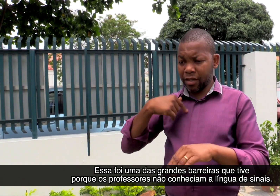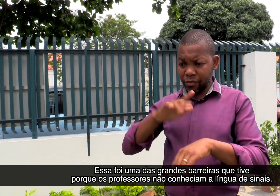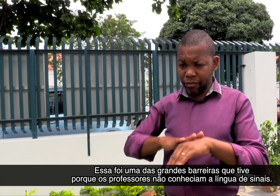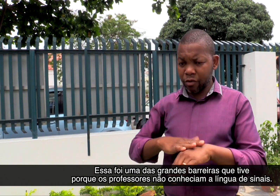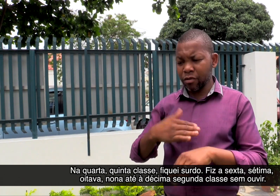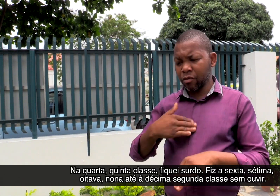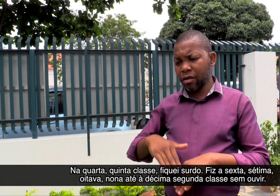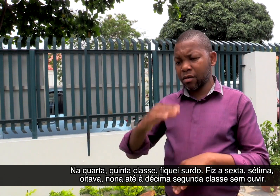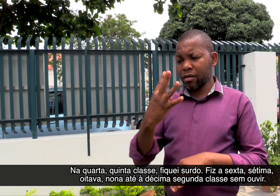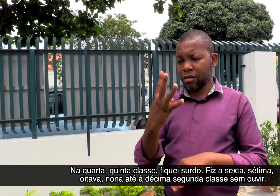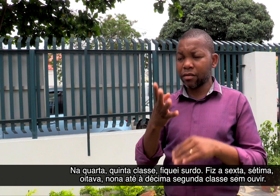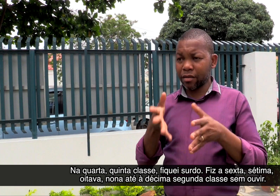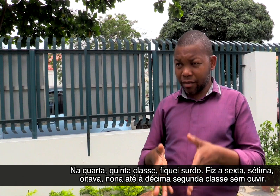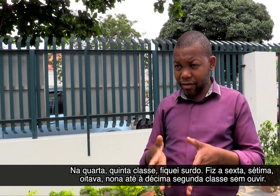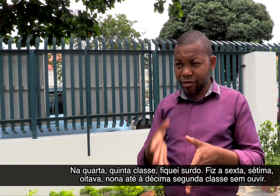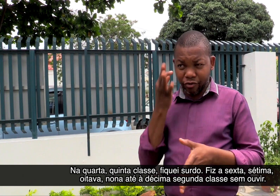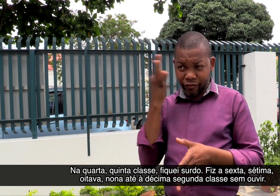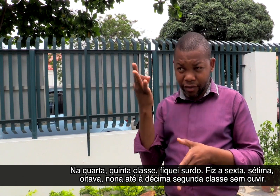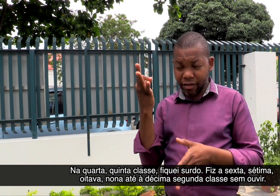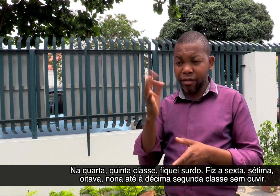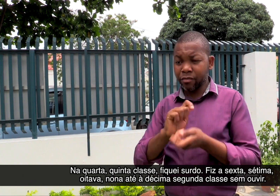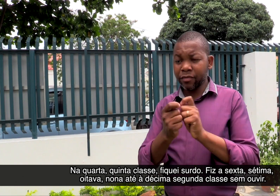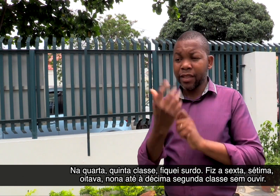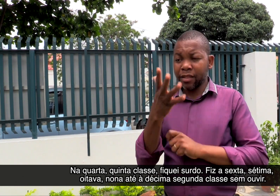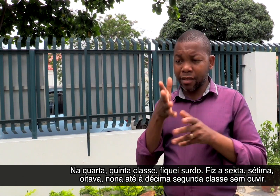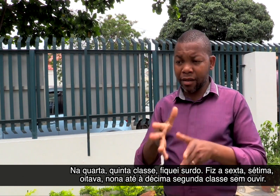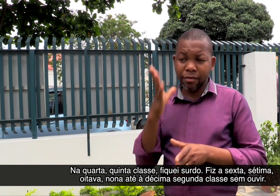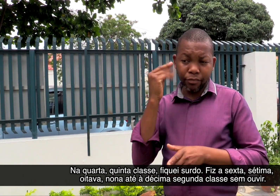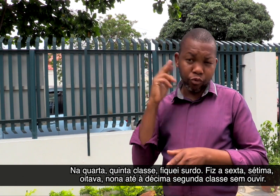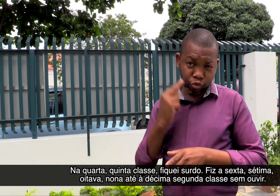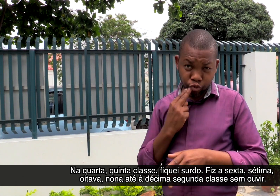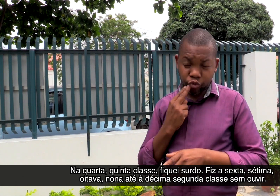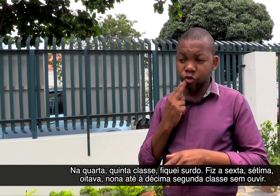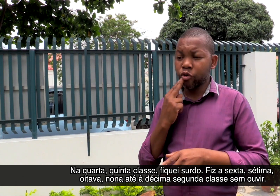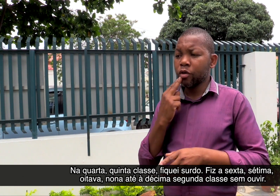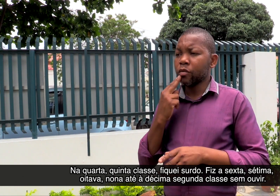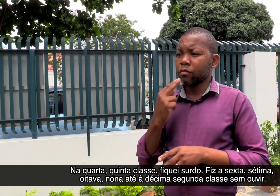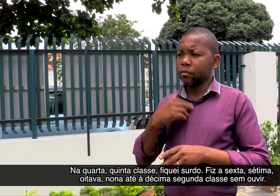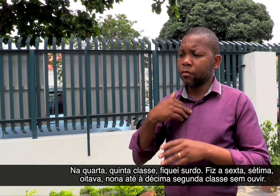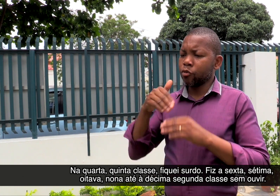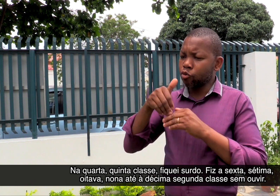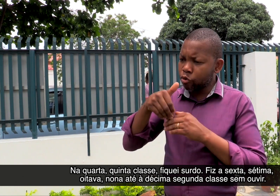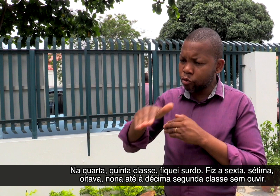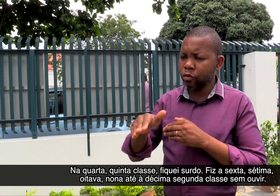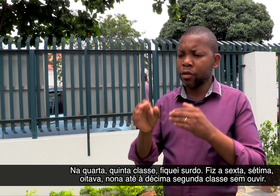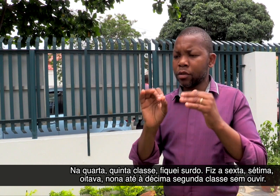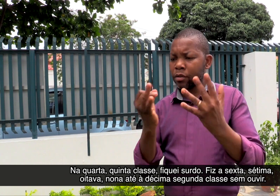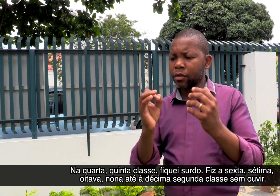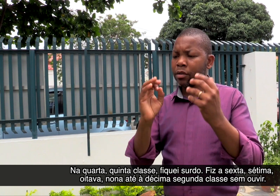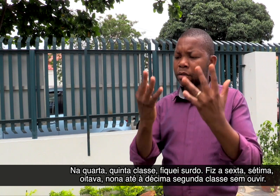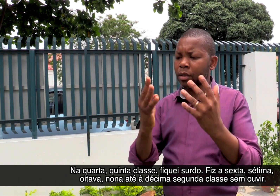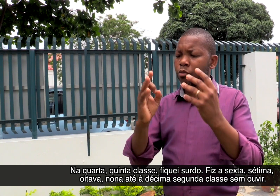língua de sinais. E com a minha 4ª classe, 5ª classe, fiquei